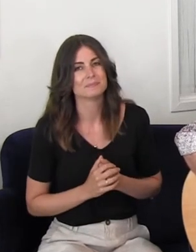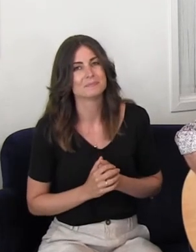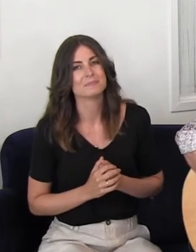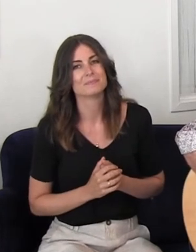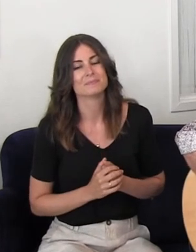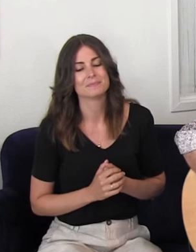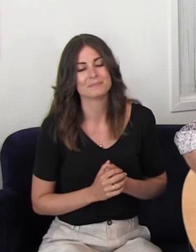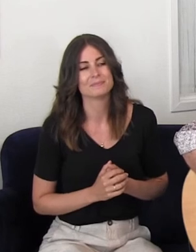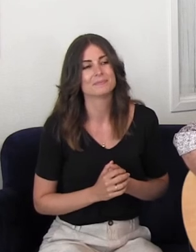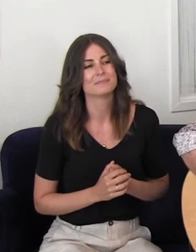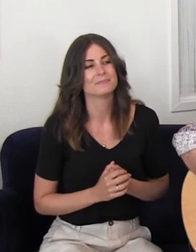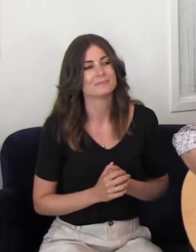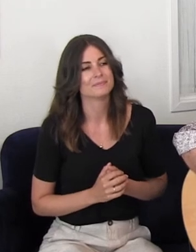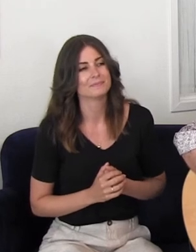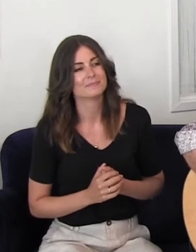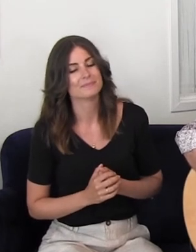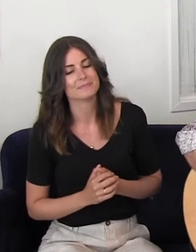käck melodi.